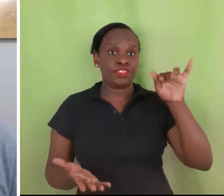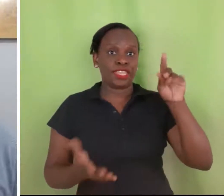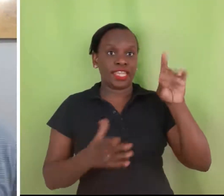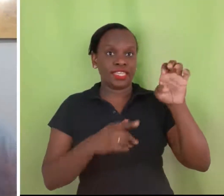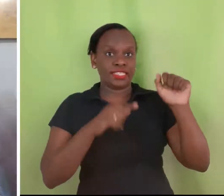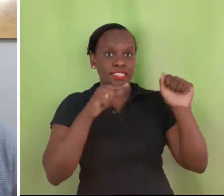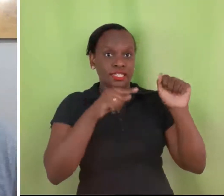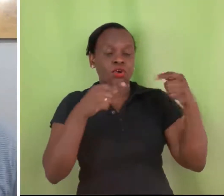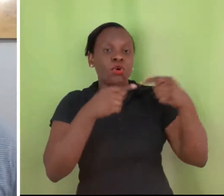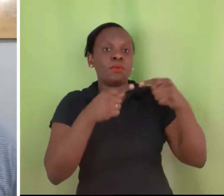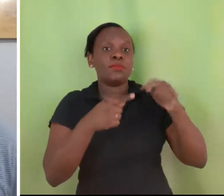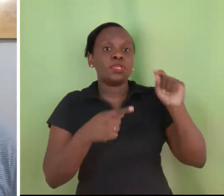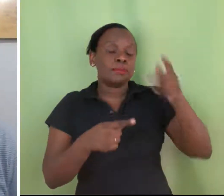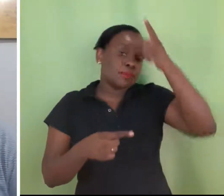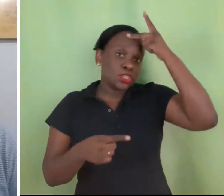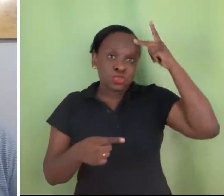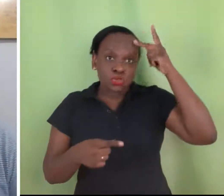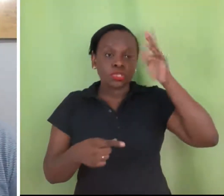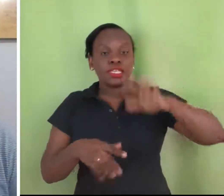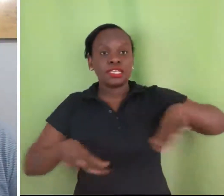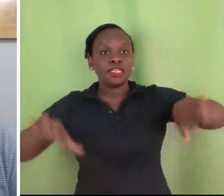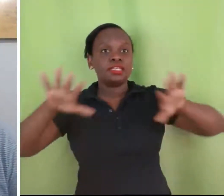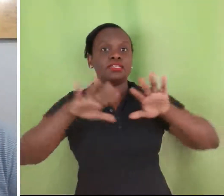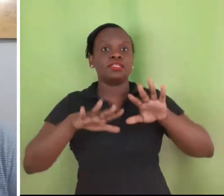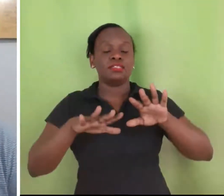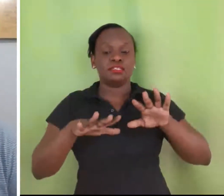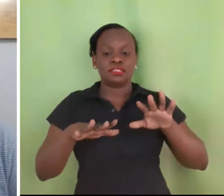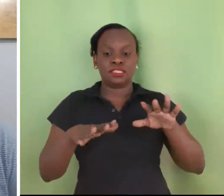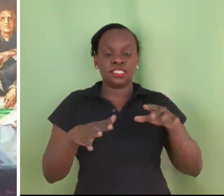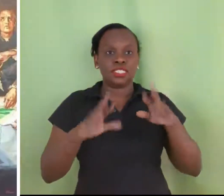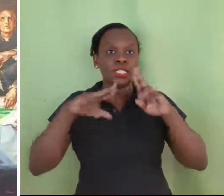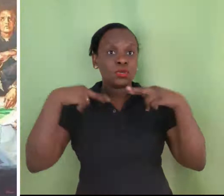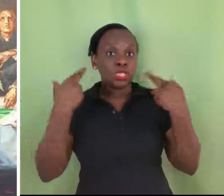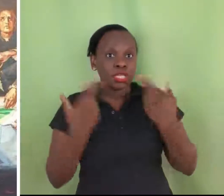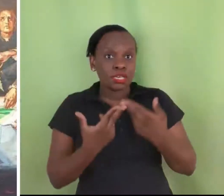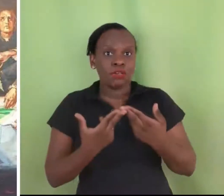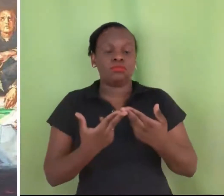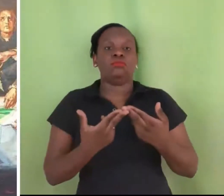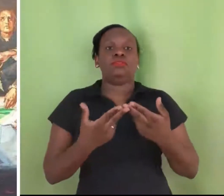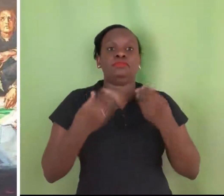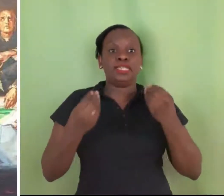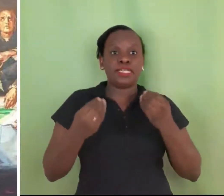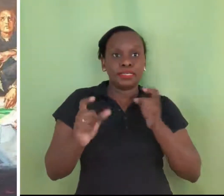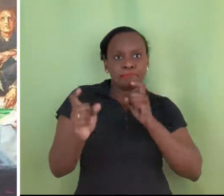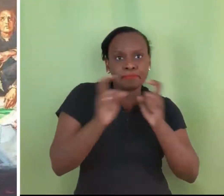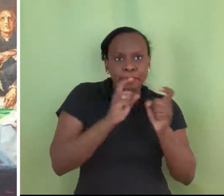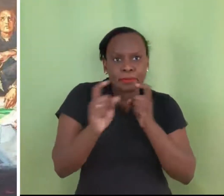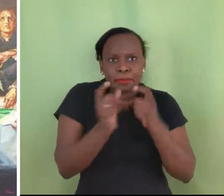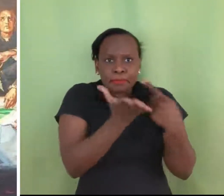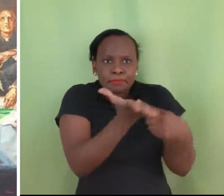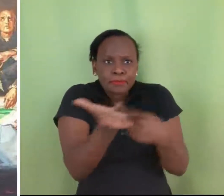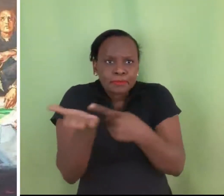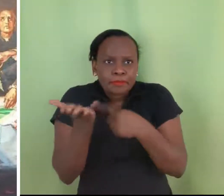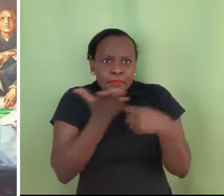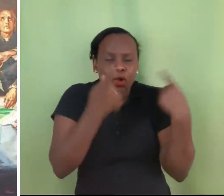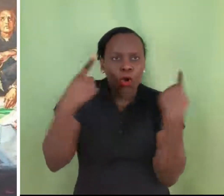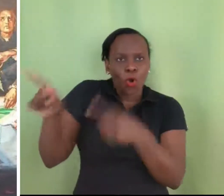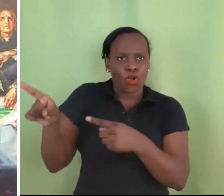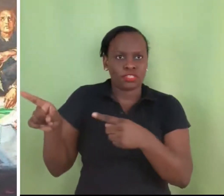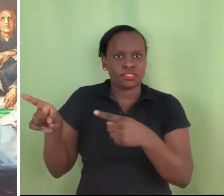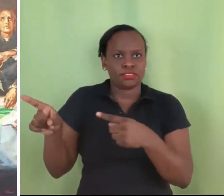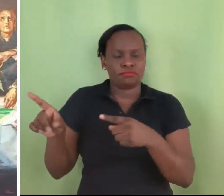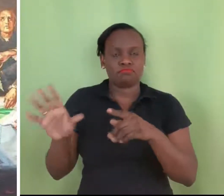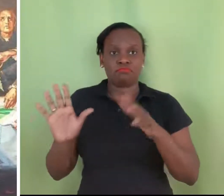refere a pessoas, né, que estariam aí, que se reuniam para tramar alguma coisa contra alguém,